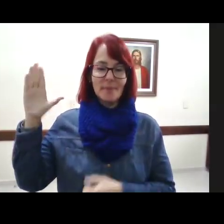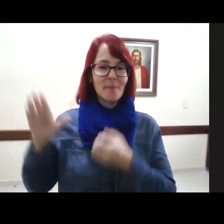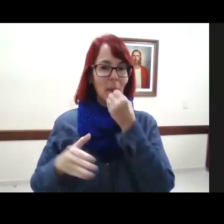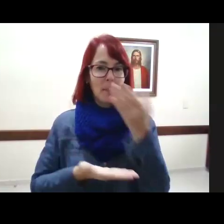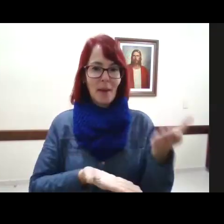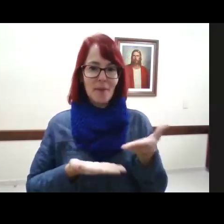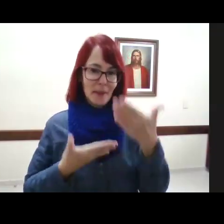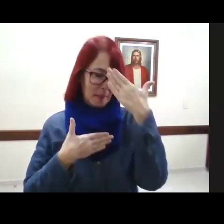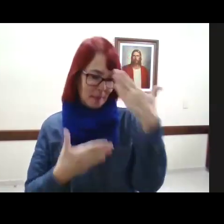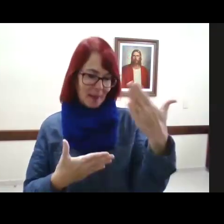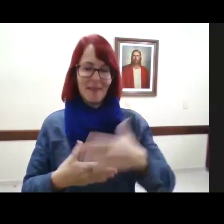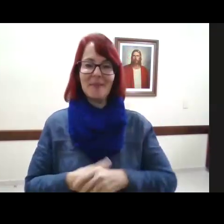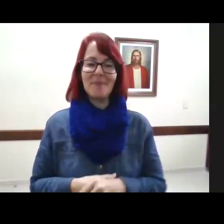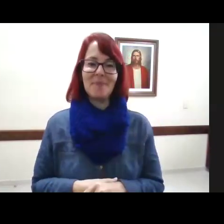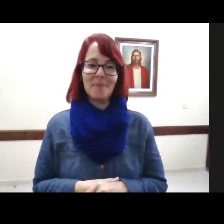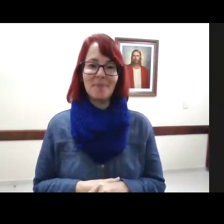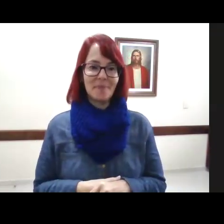Obrigado, seja bem-vinda.